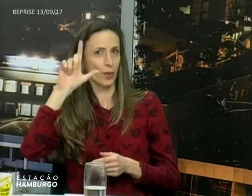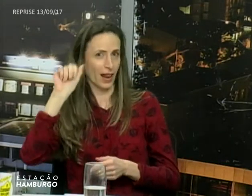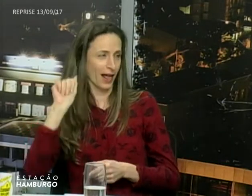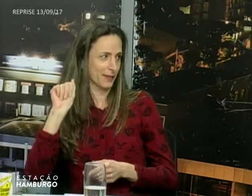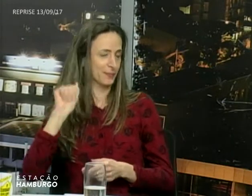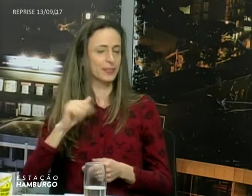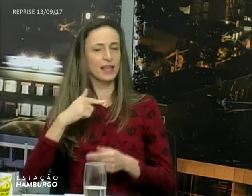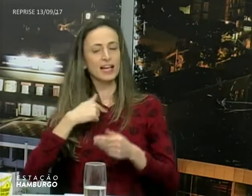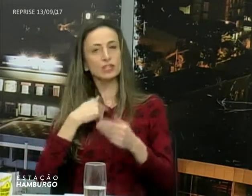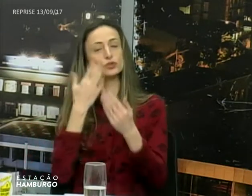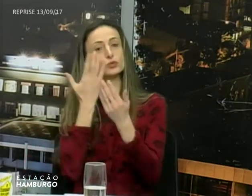gravidez.